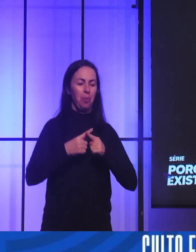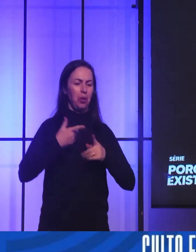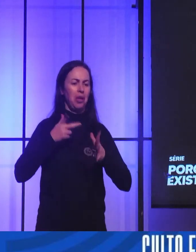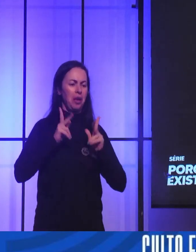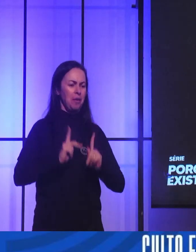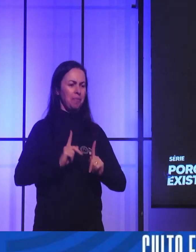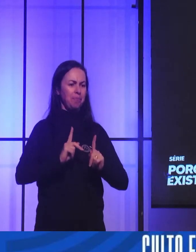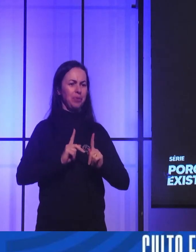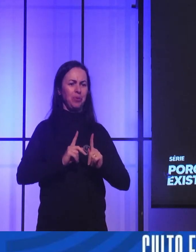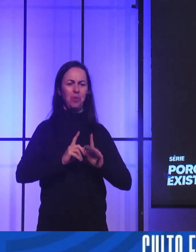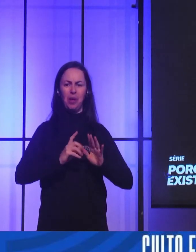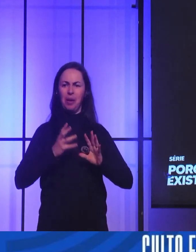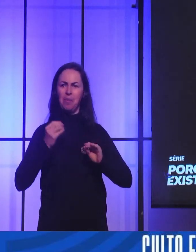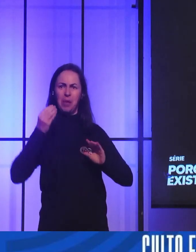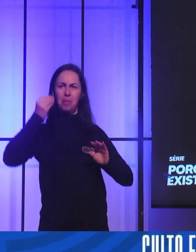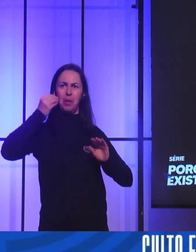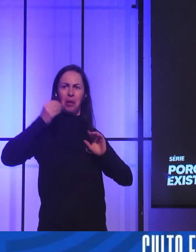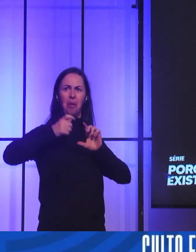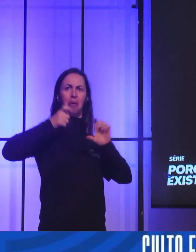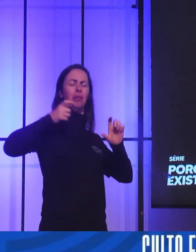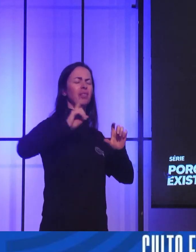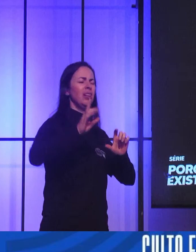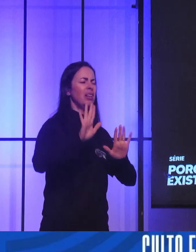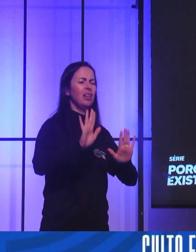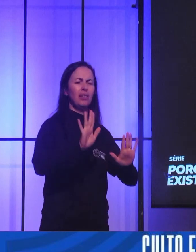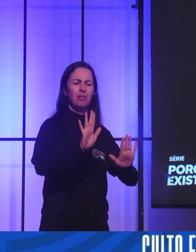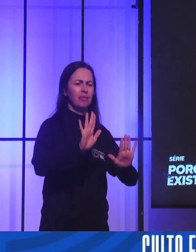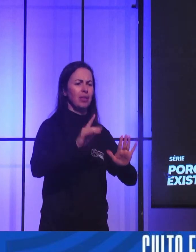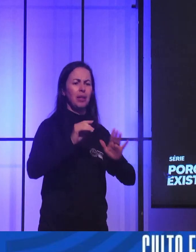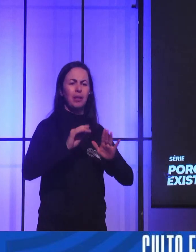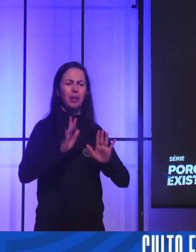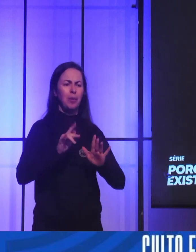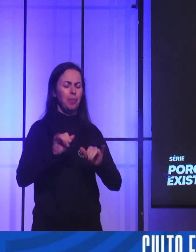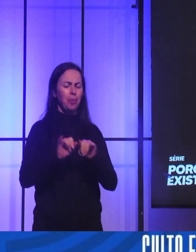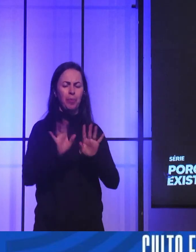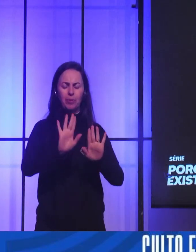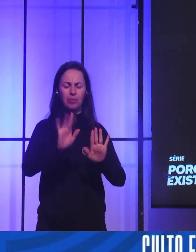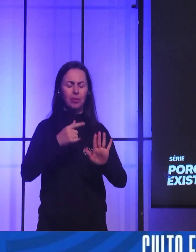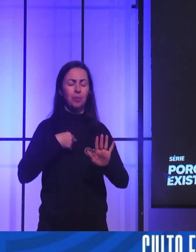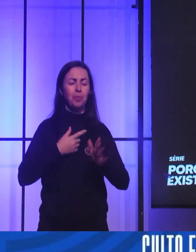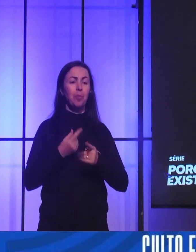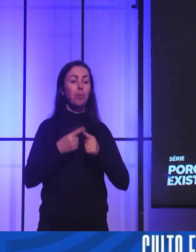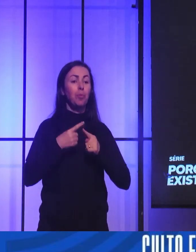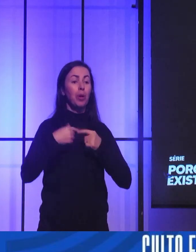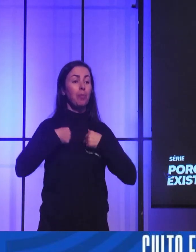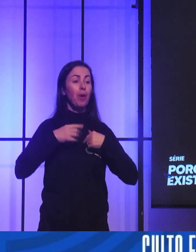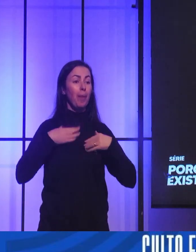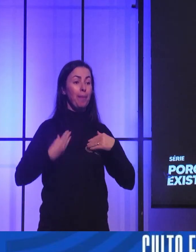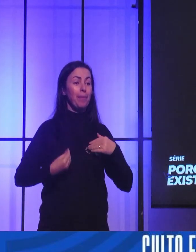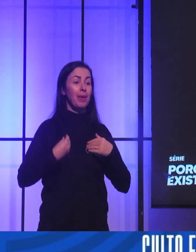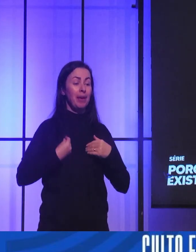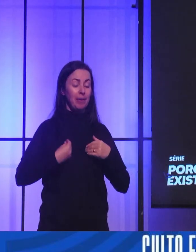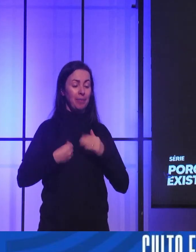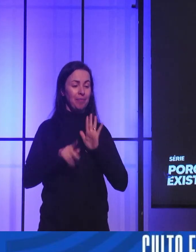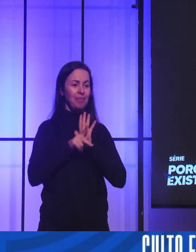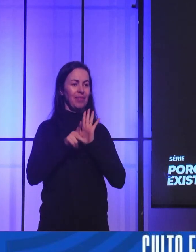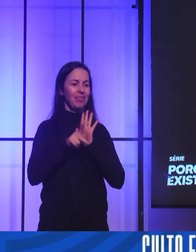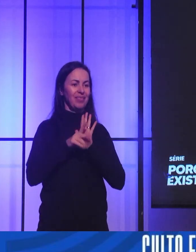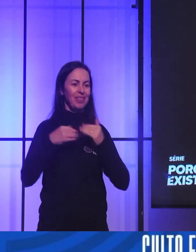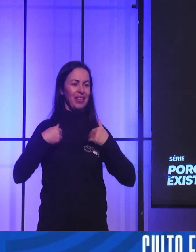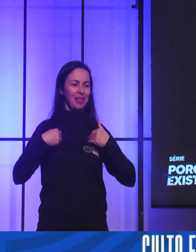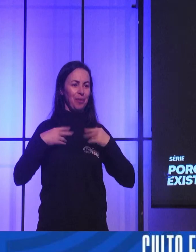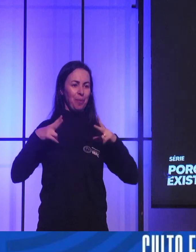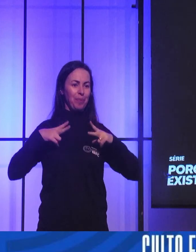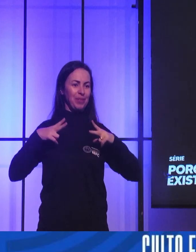um... Não! Isso é bobagem. Porque a verdade é